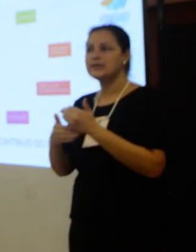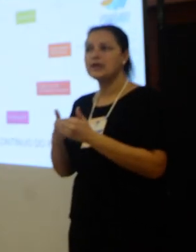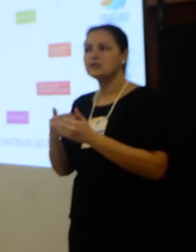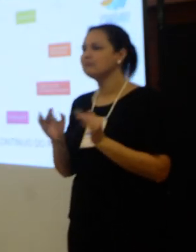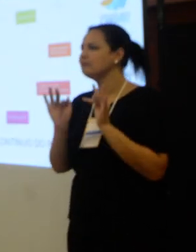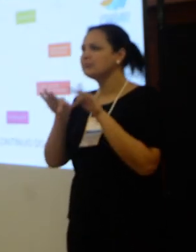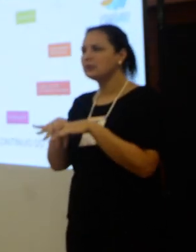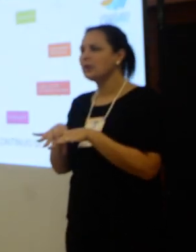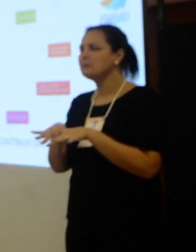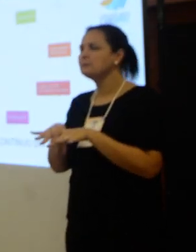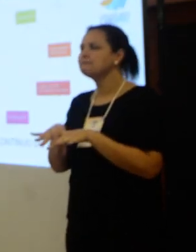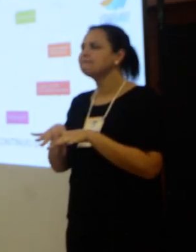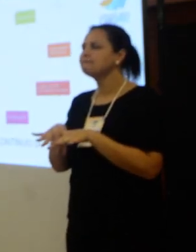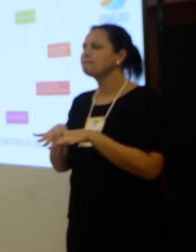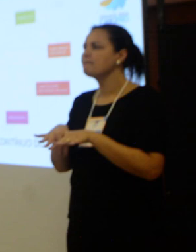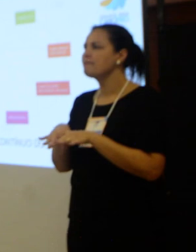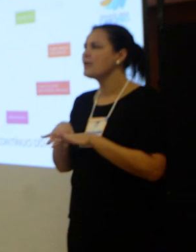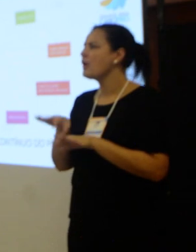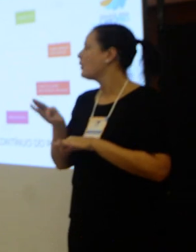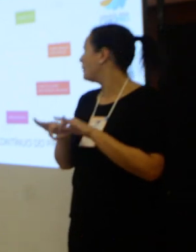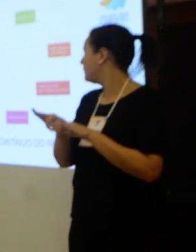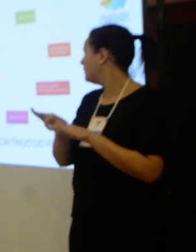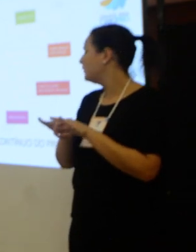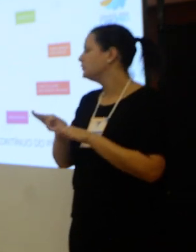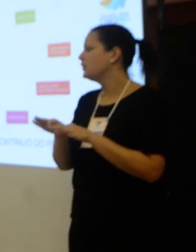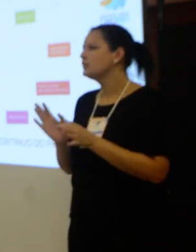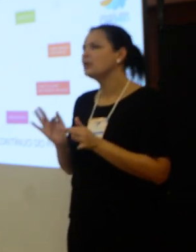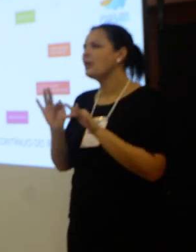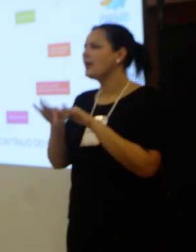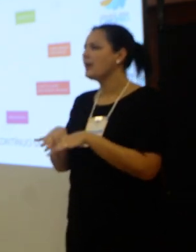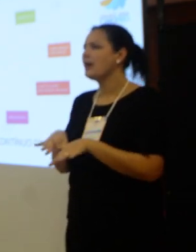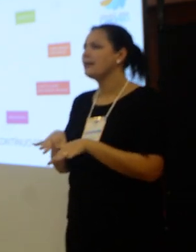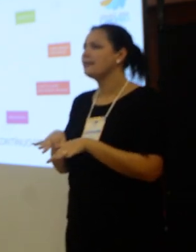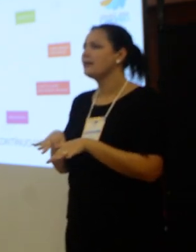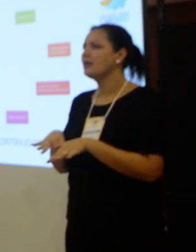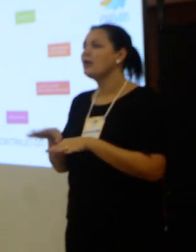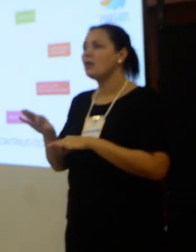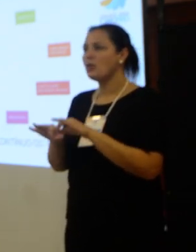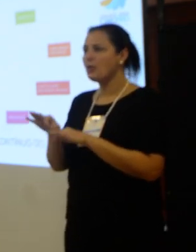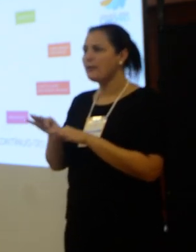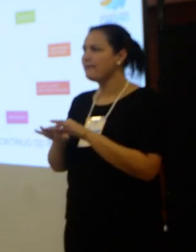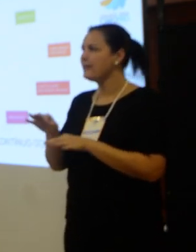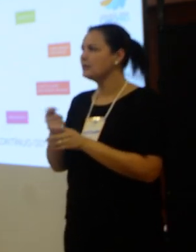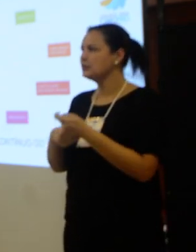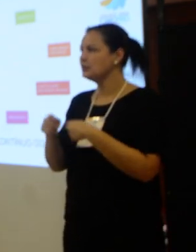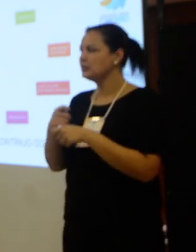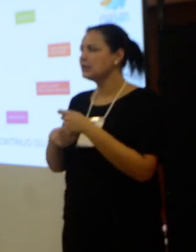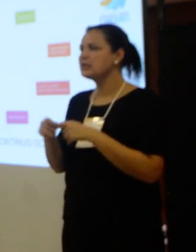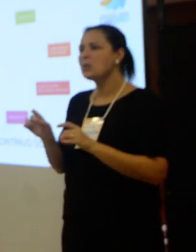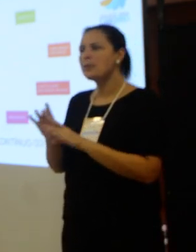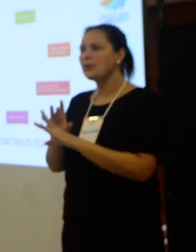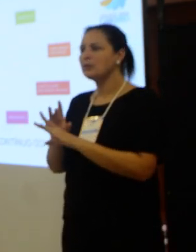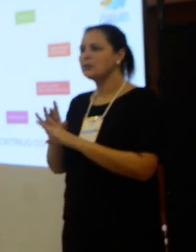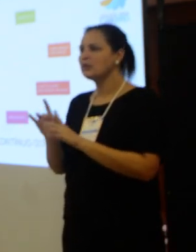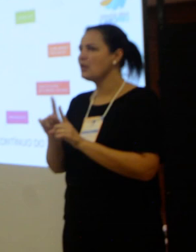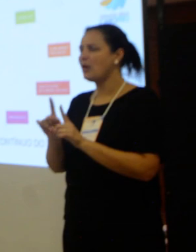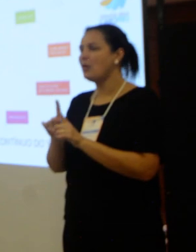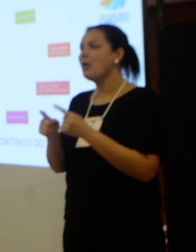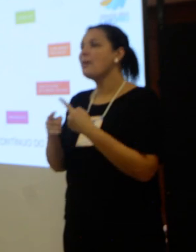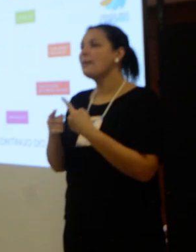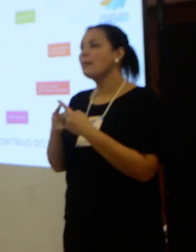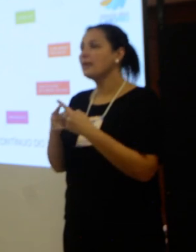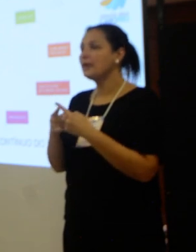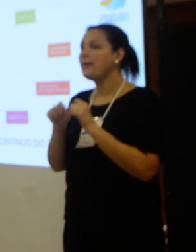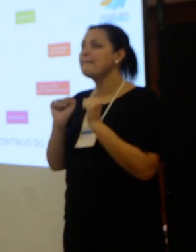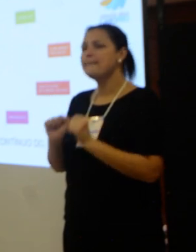acaba. O projeto ele não acaba com um plano de gestão pronto, né? Porque o plano de gestão ele pode mudar. A nossa